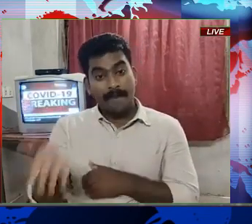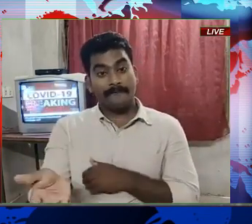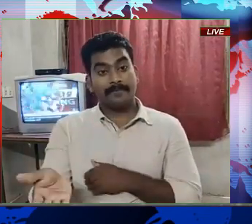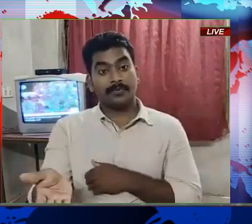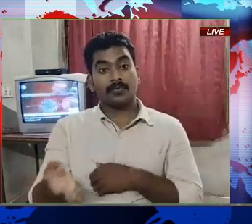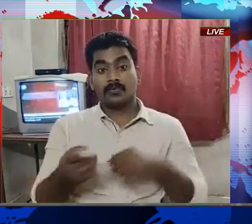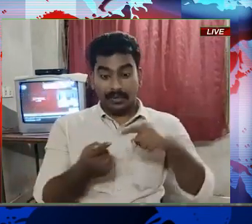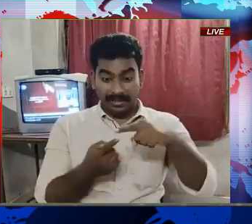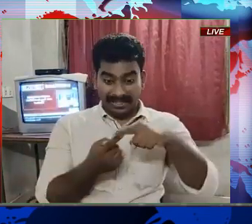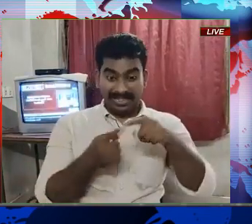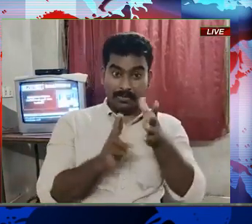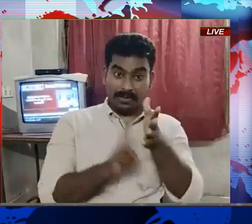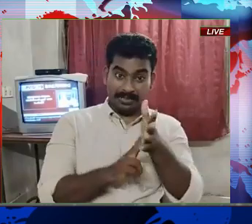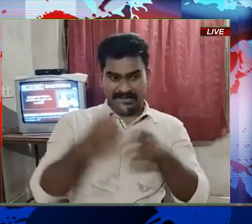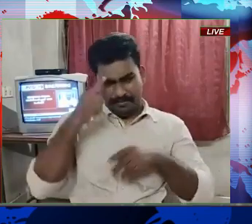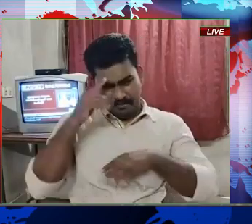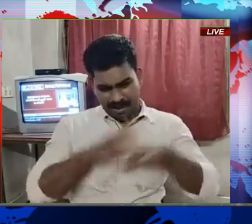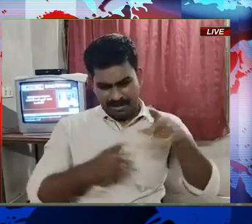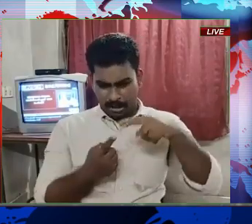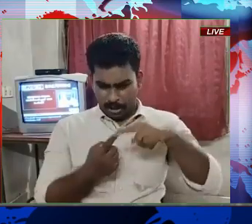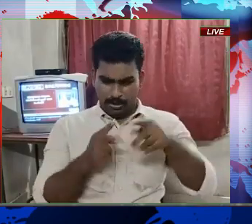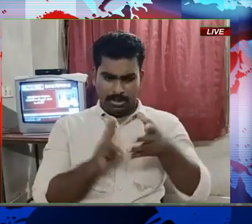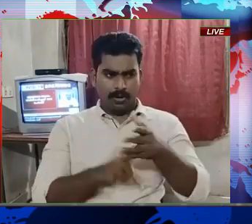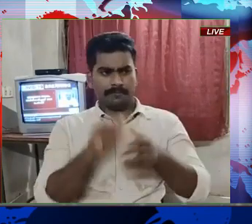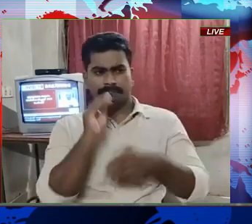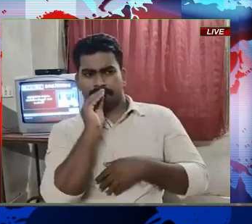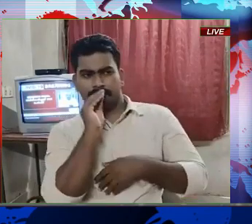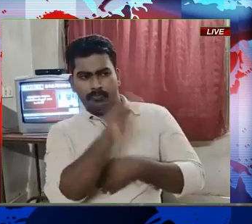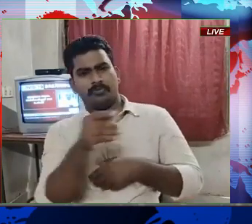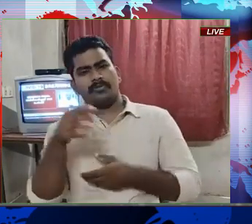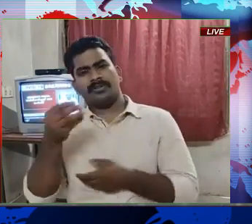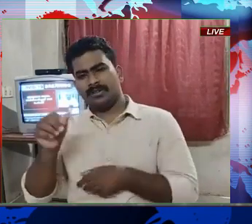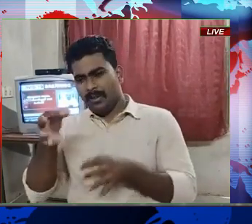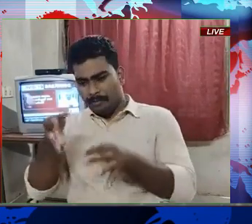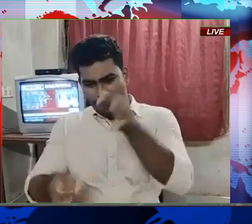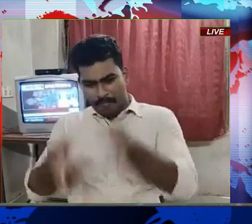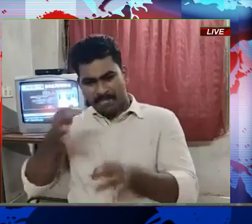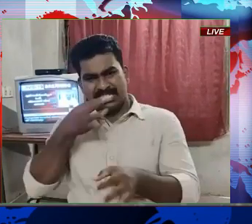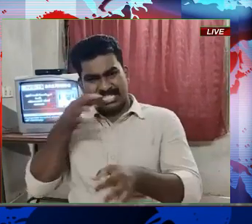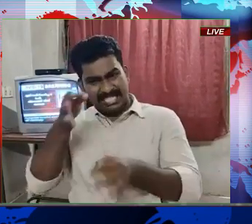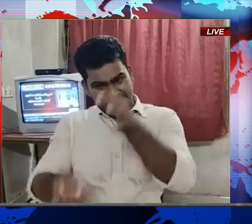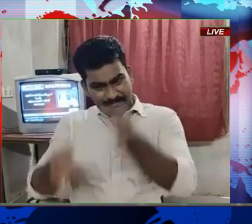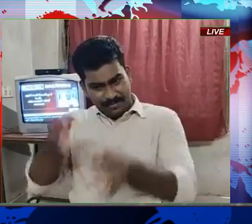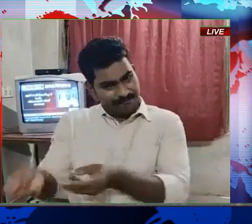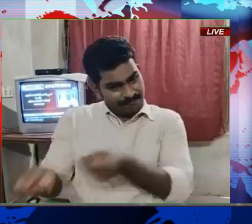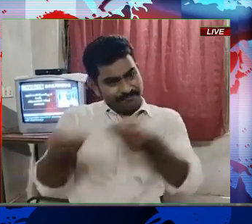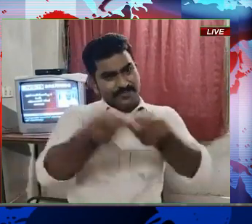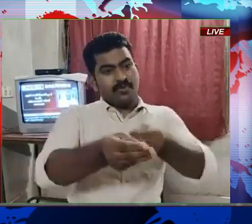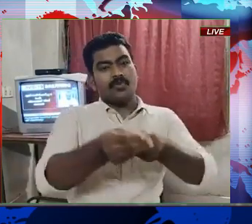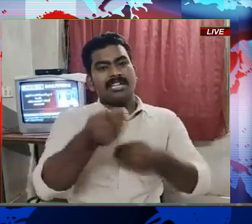ക്ഷേമ പെൻഷൻ പോയി വാങ്ങാൻ പറ്റാത്ത അവസ്ഥയുണ്ട്. അവർ ആശങ്കപ്പെടേണ്ടതില്ല.